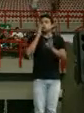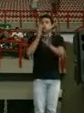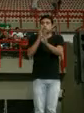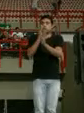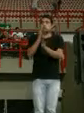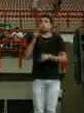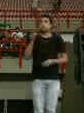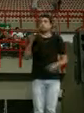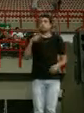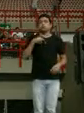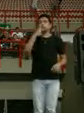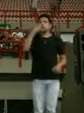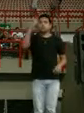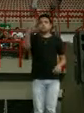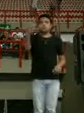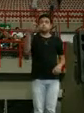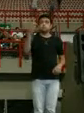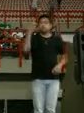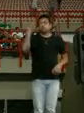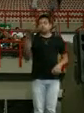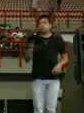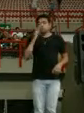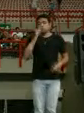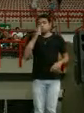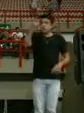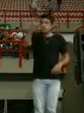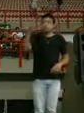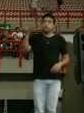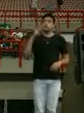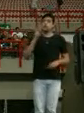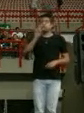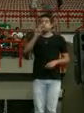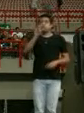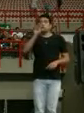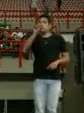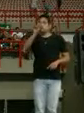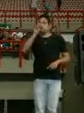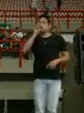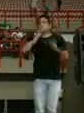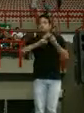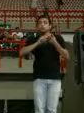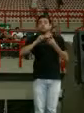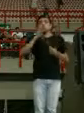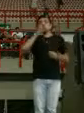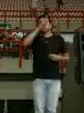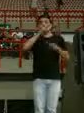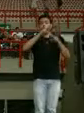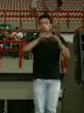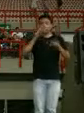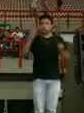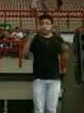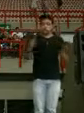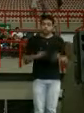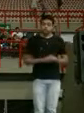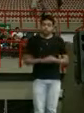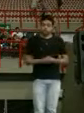porque ela gritou. Se ela está gritando, o volume que ela falou foi intenso. Por isso que o som é forte.